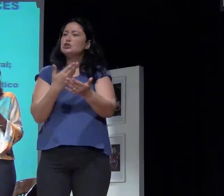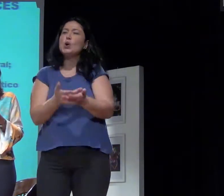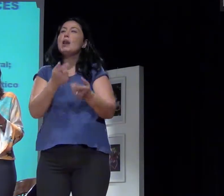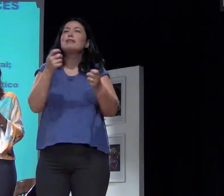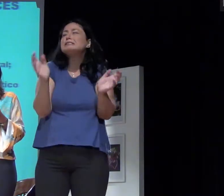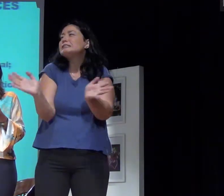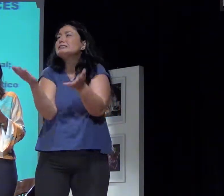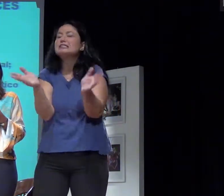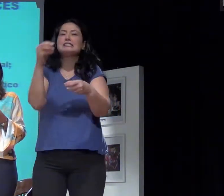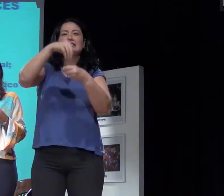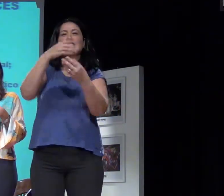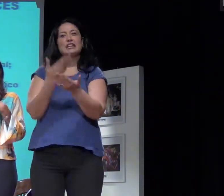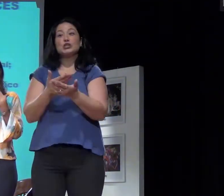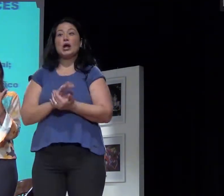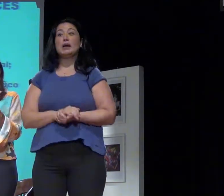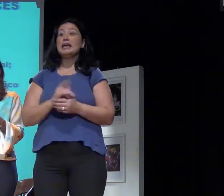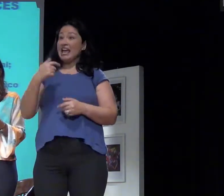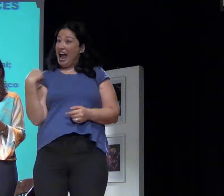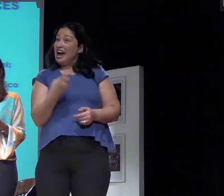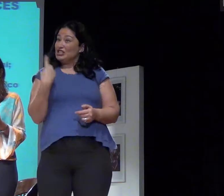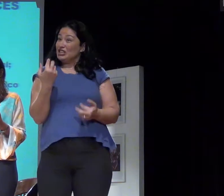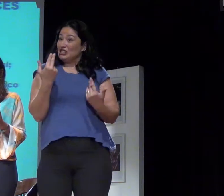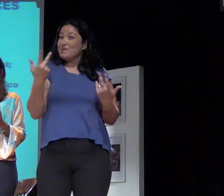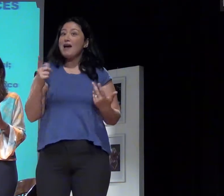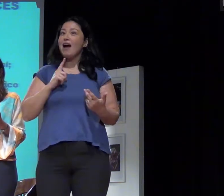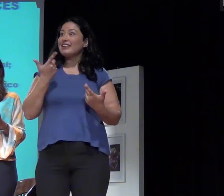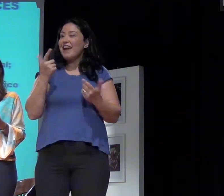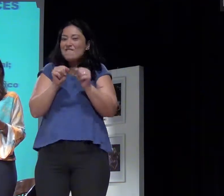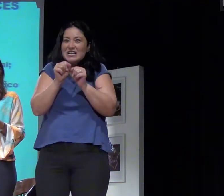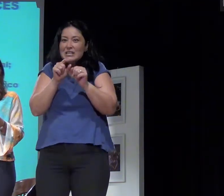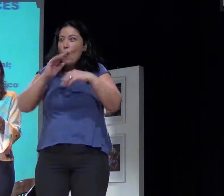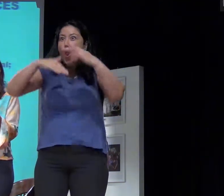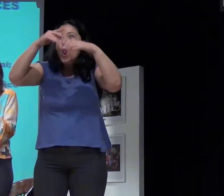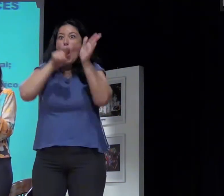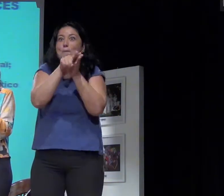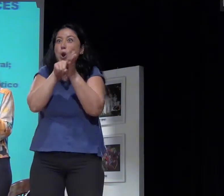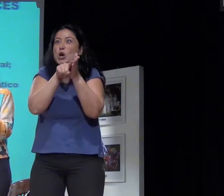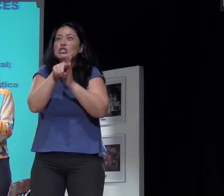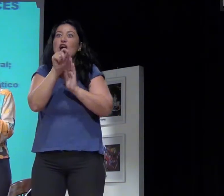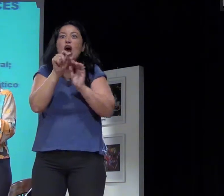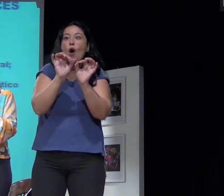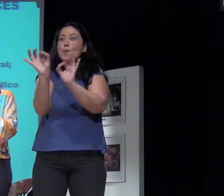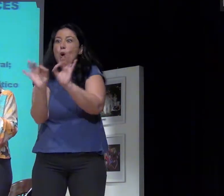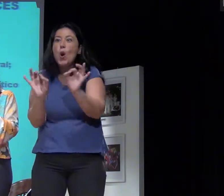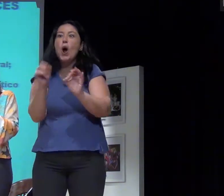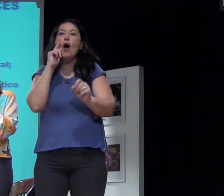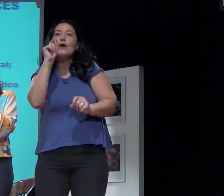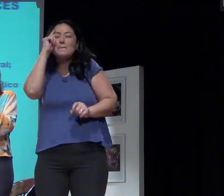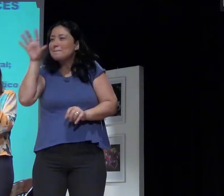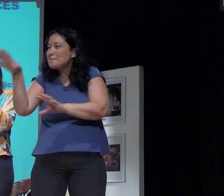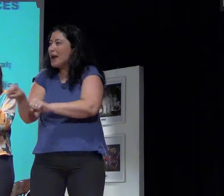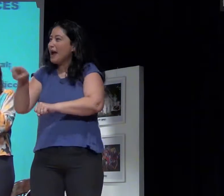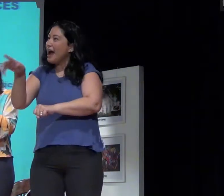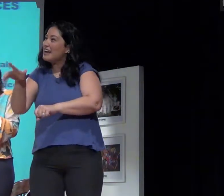da escola. E a gente também começou a desenvolver projetos para pegar esses alunos, de alguma forma, para